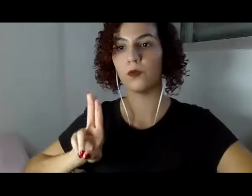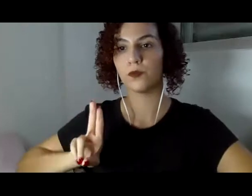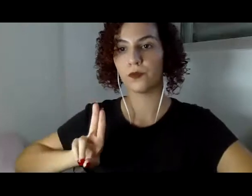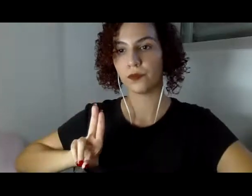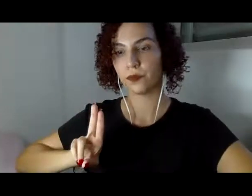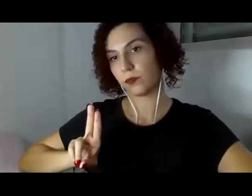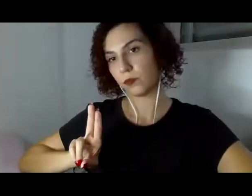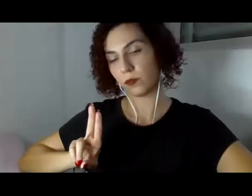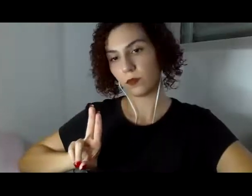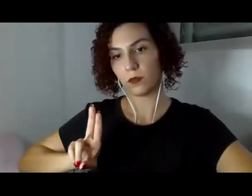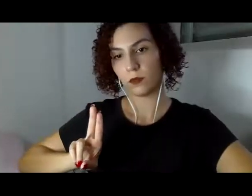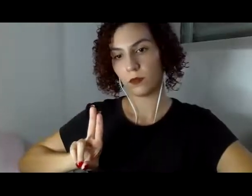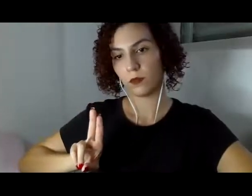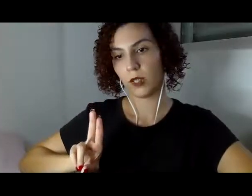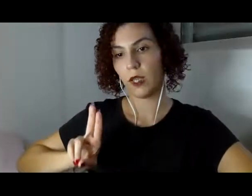U,